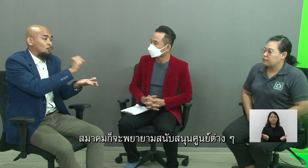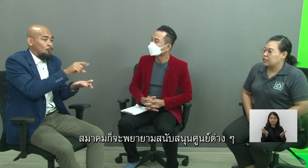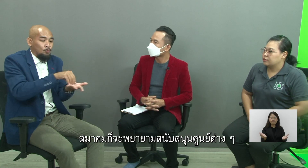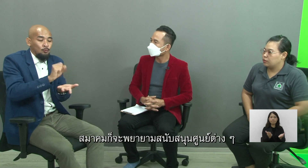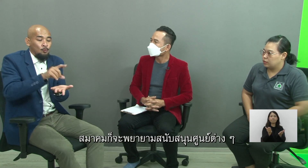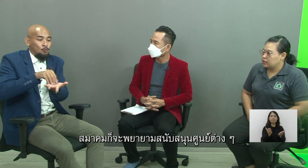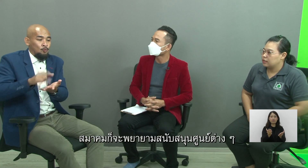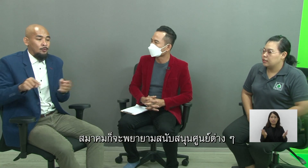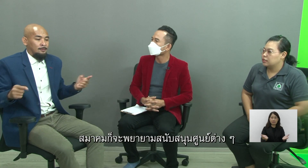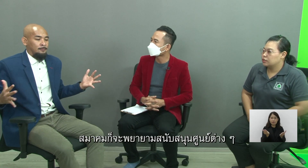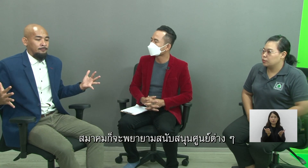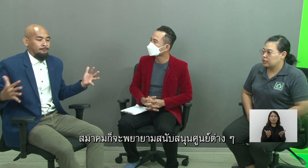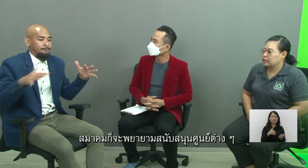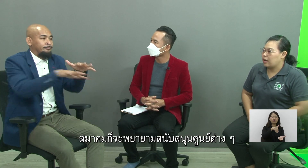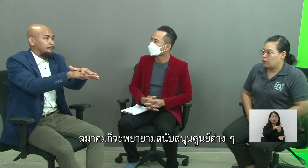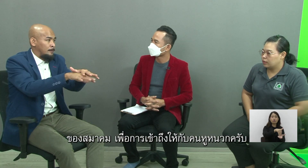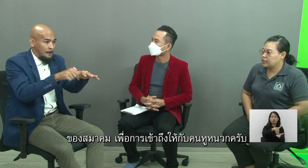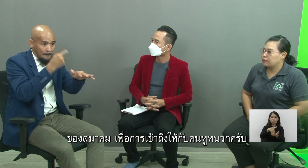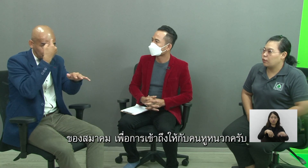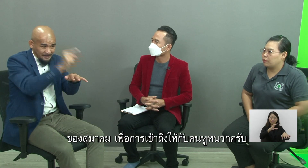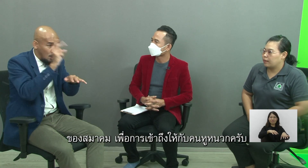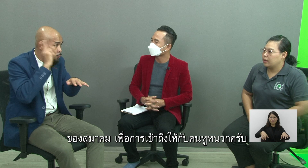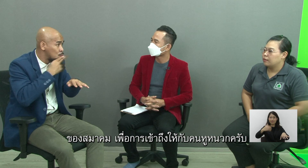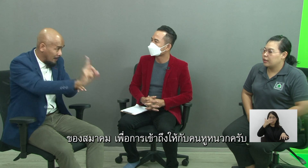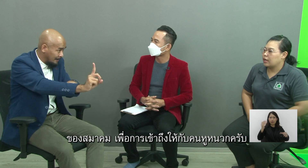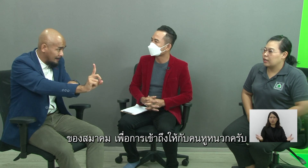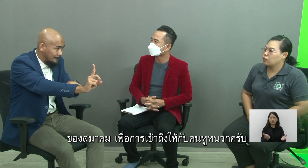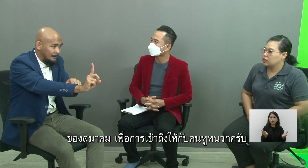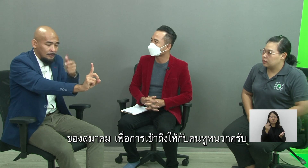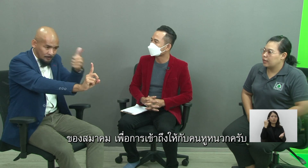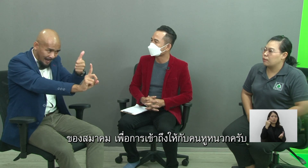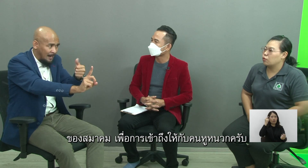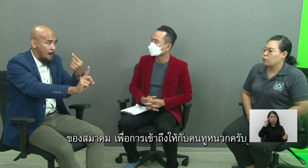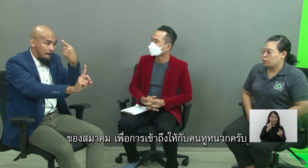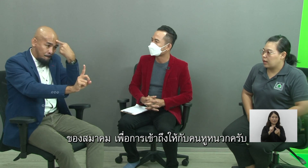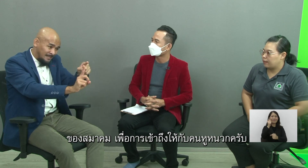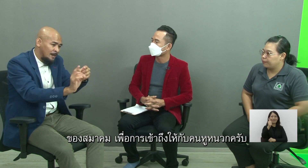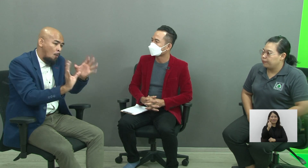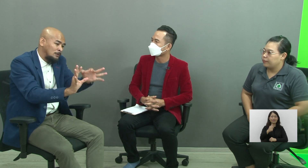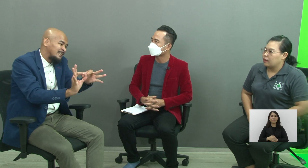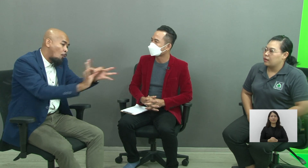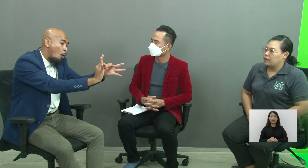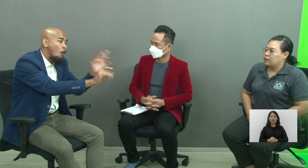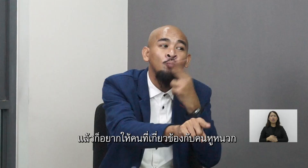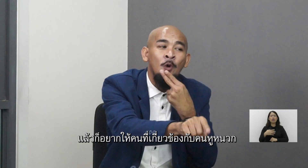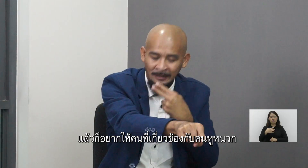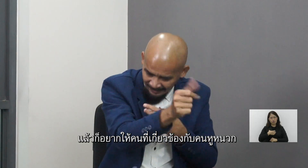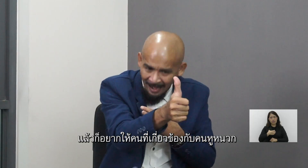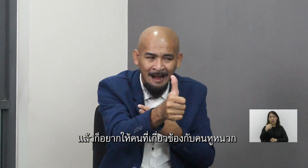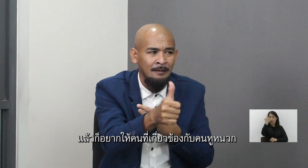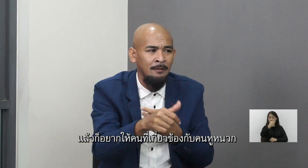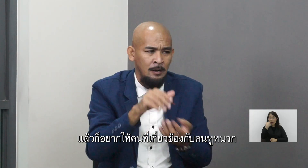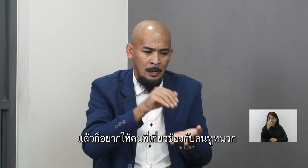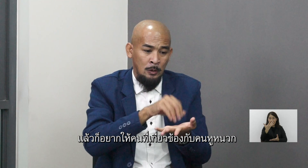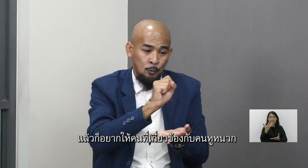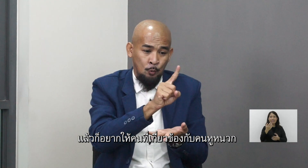ะพยายามสนับสนุนศูนย์ต่างๆของที่สมาคมครับเพื่อการเข้าถึงให้กับคนหูหนวกครับแล้วก็อยาก